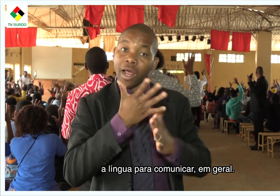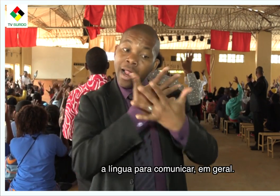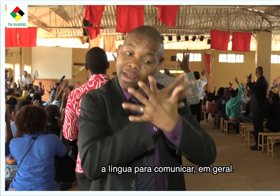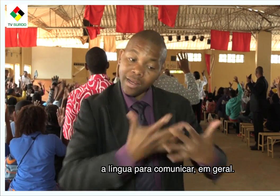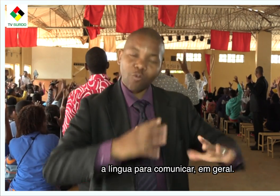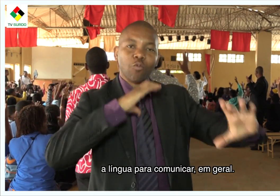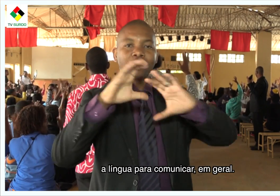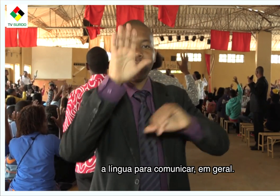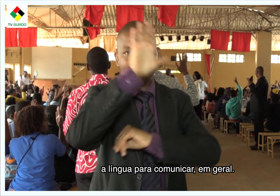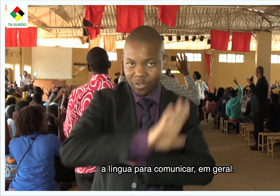em